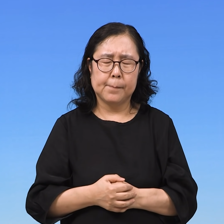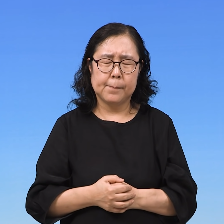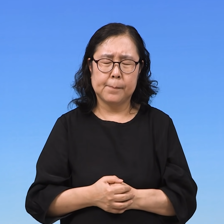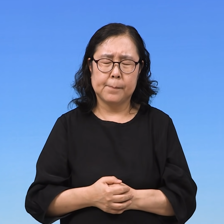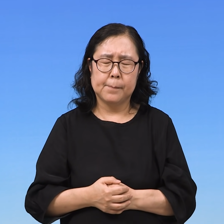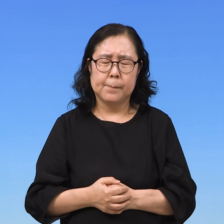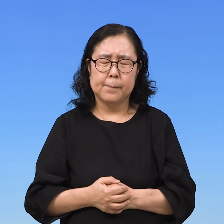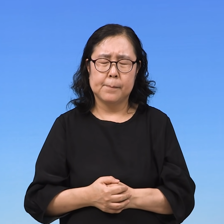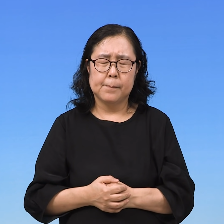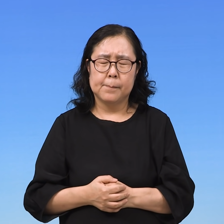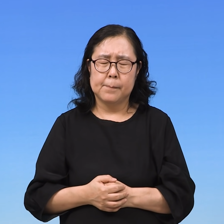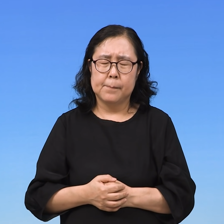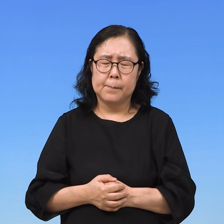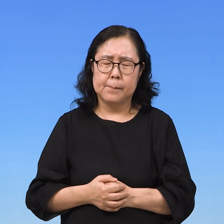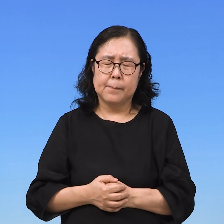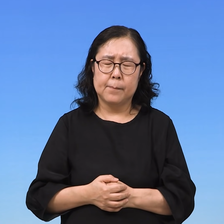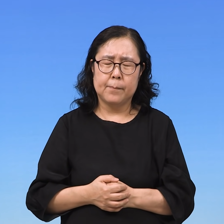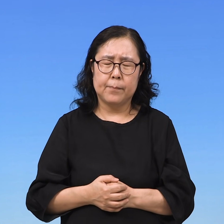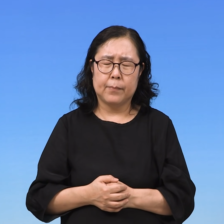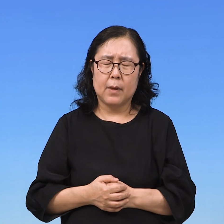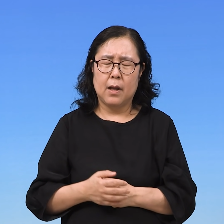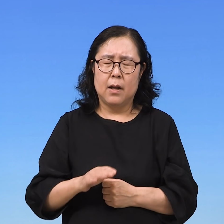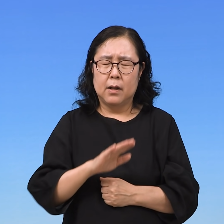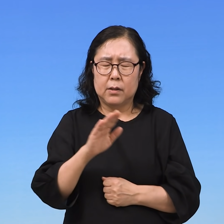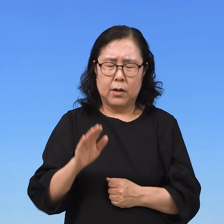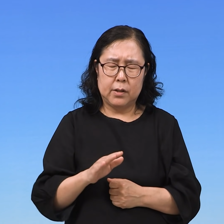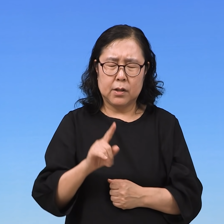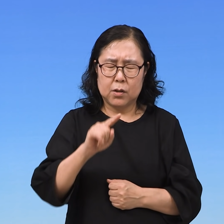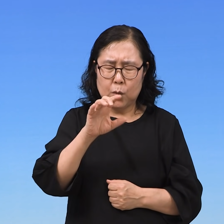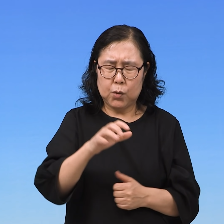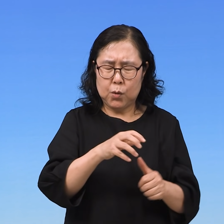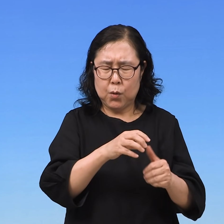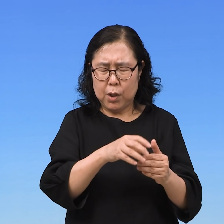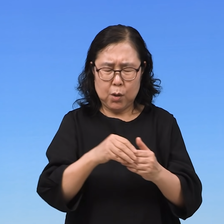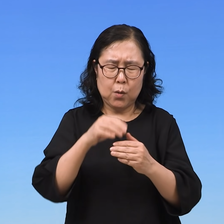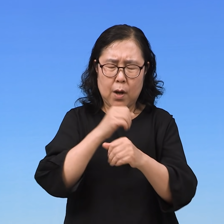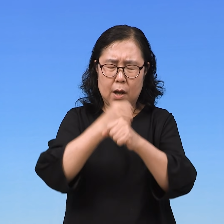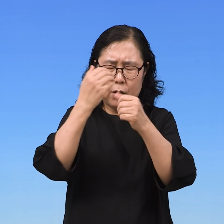가정을 통하여 영광 받으실 그 주님, 아버지 인도하여